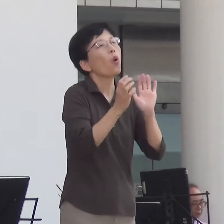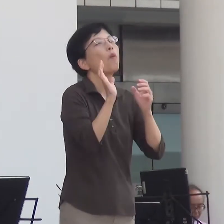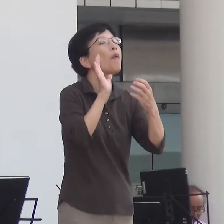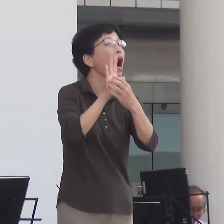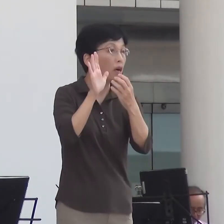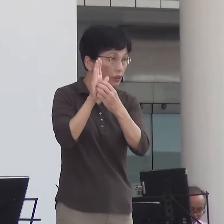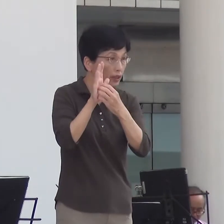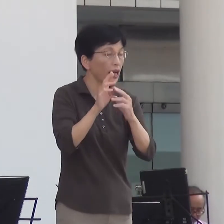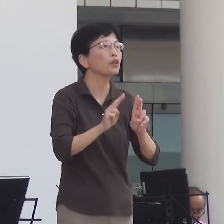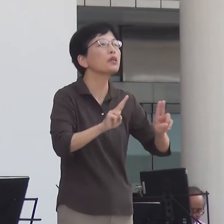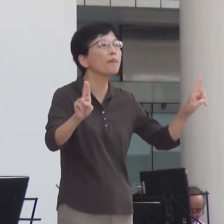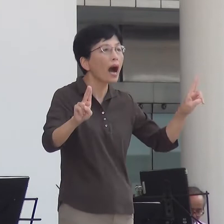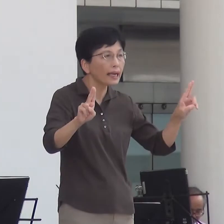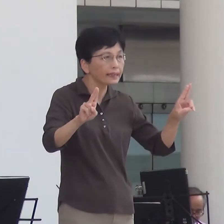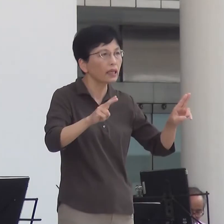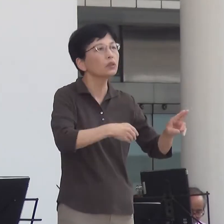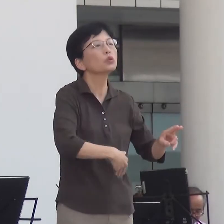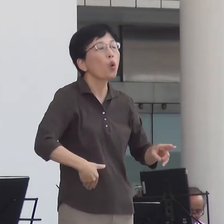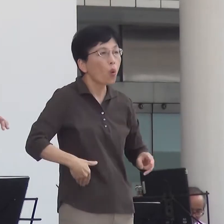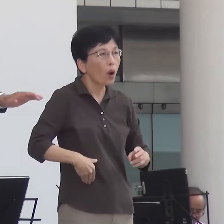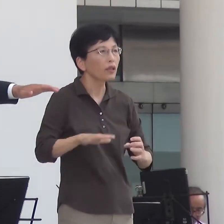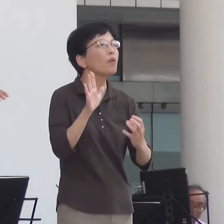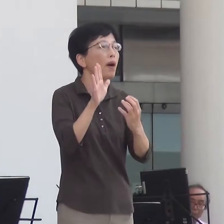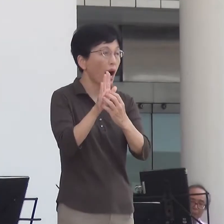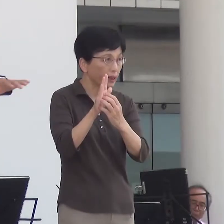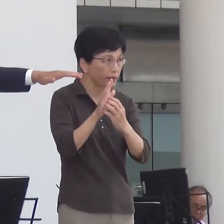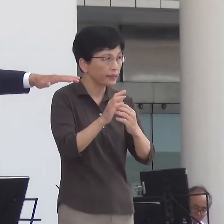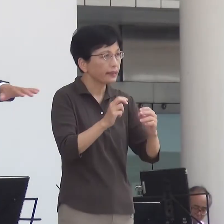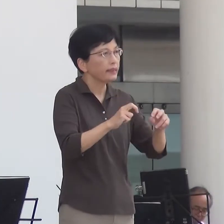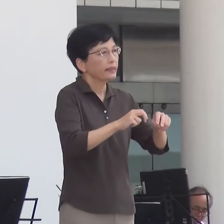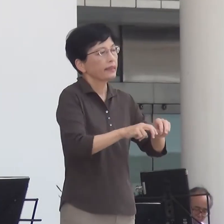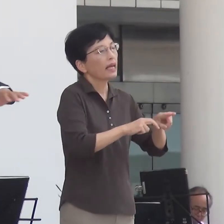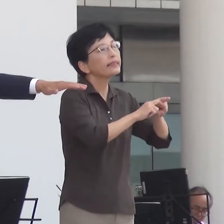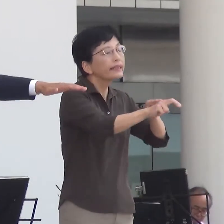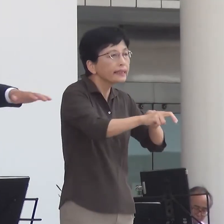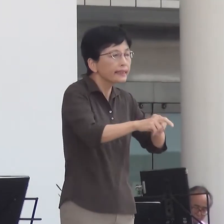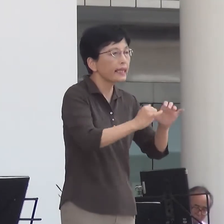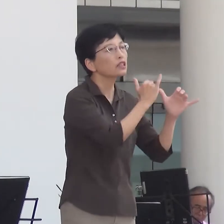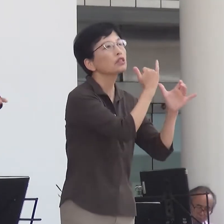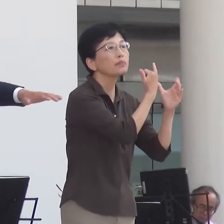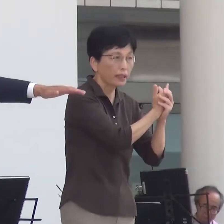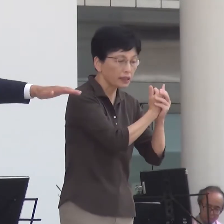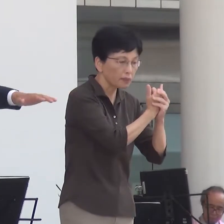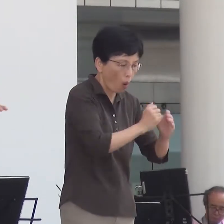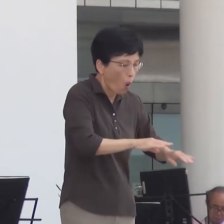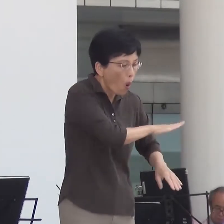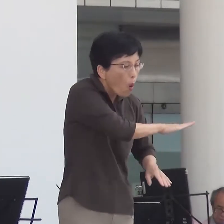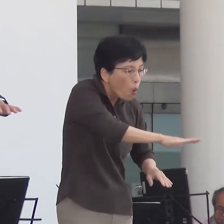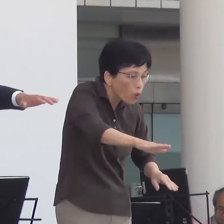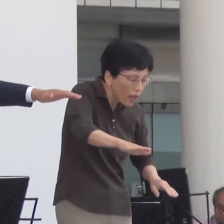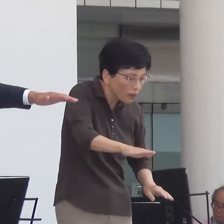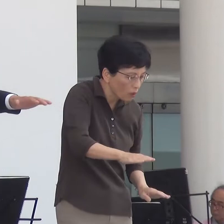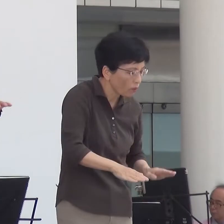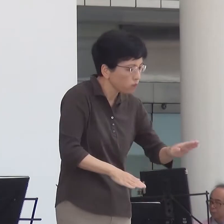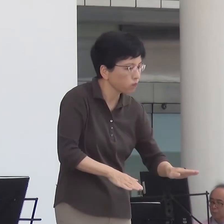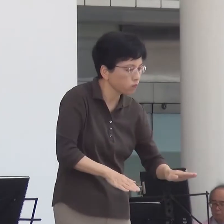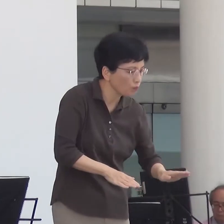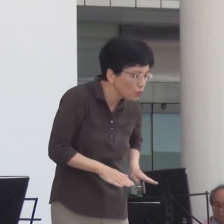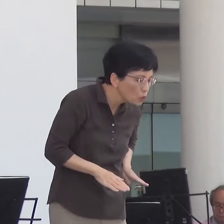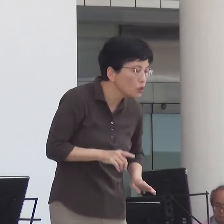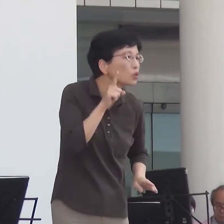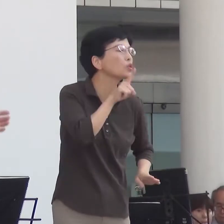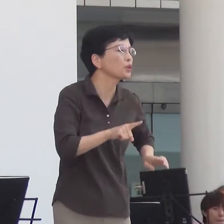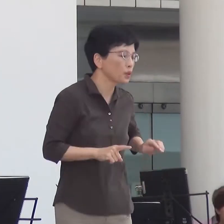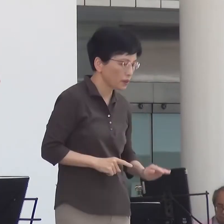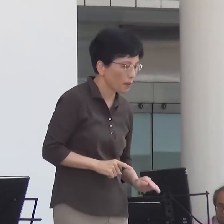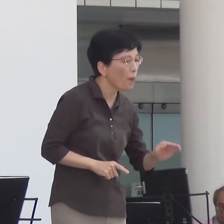マークです。西鉄バスなどでも例えば今フラットのバスがどんどん導入されてますよね。